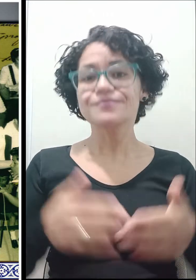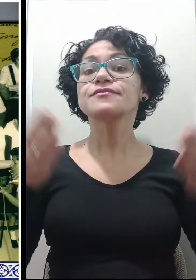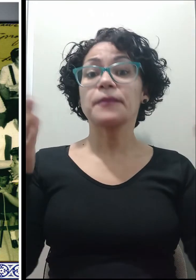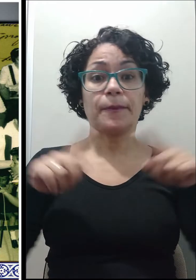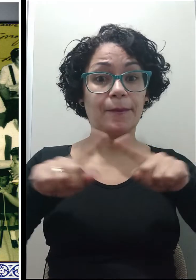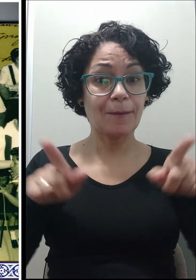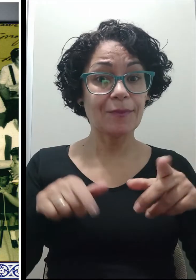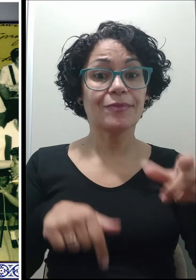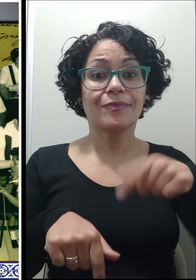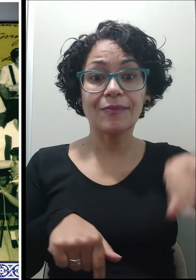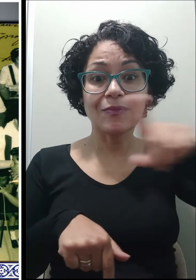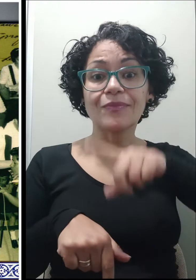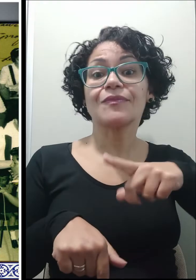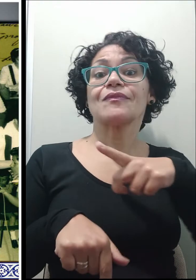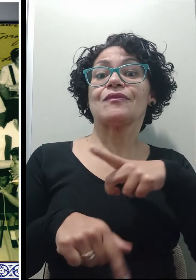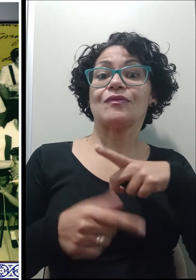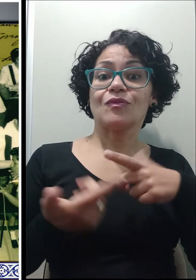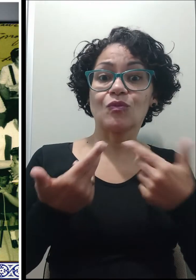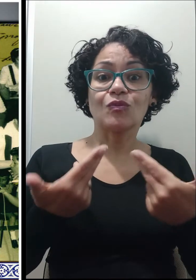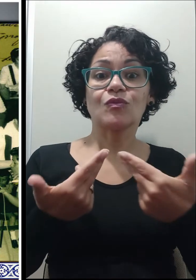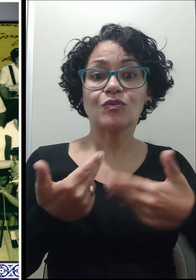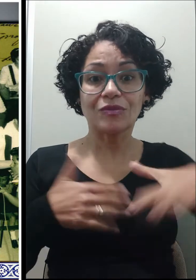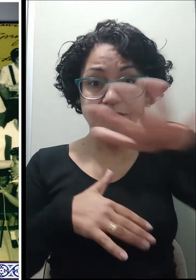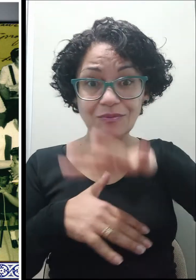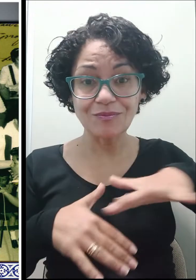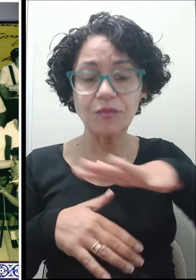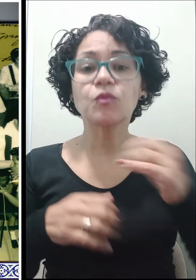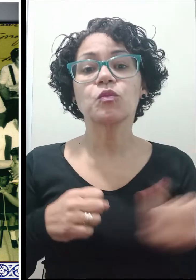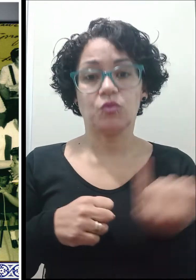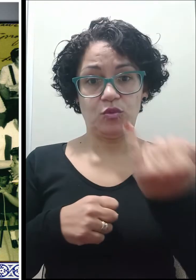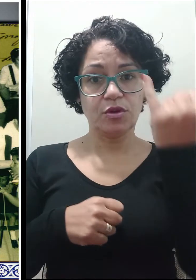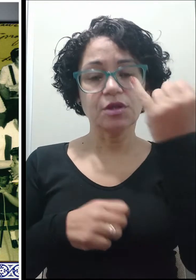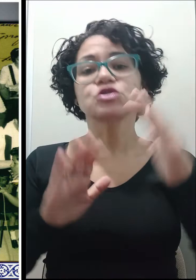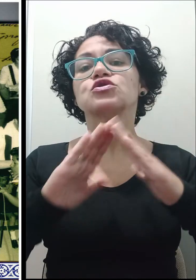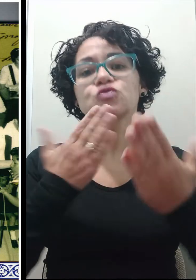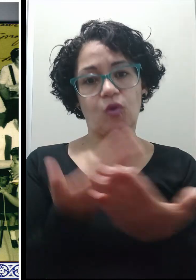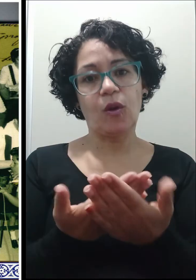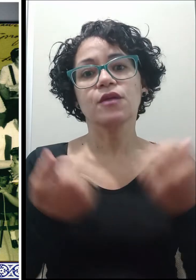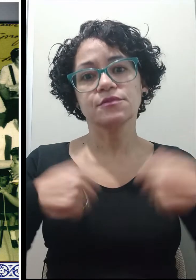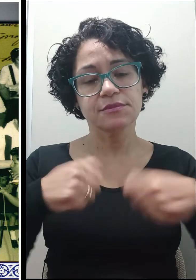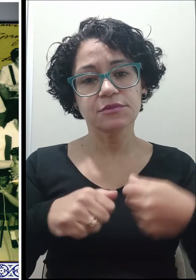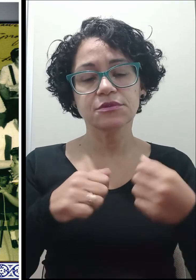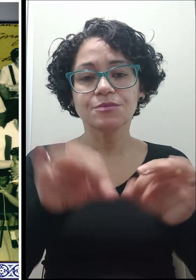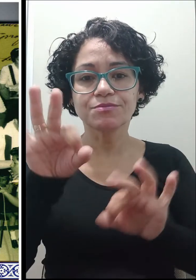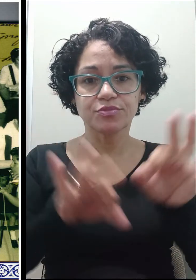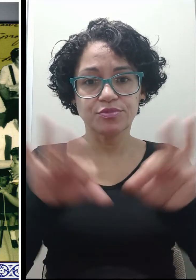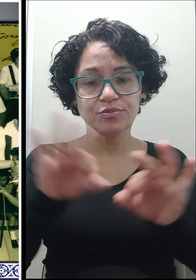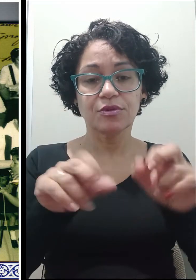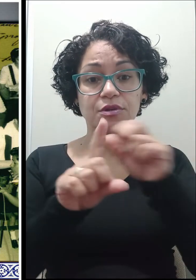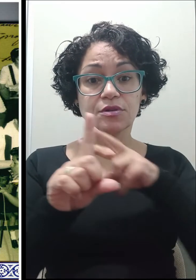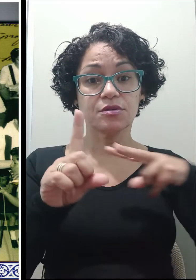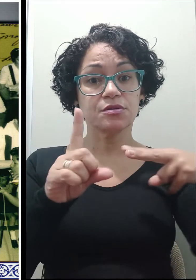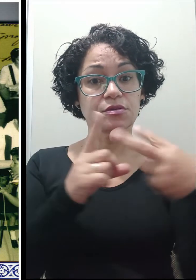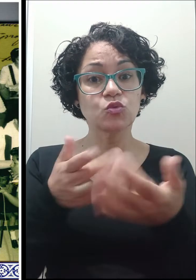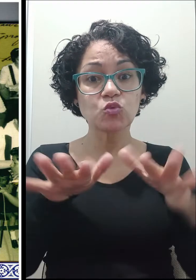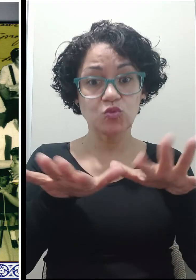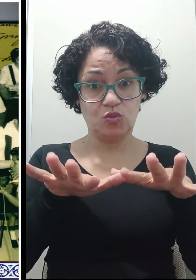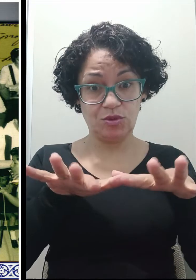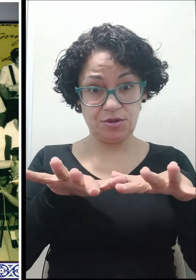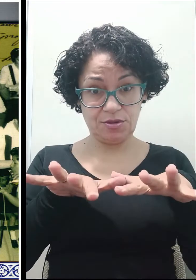essas demandas são vitais para o bom andamento de uma escola com